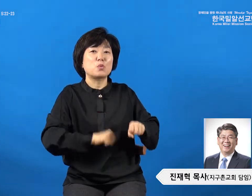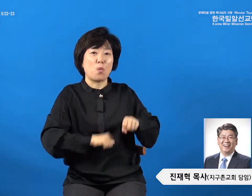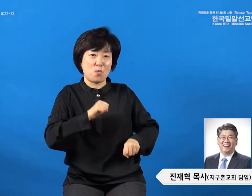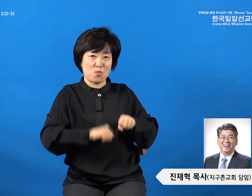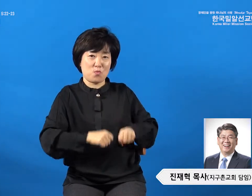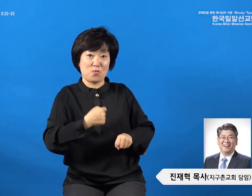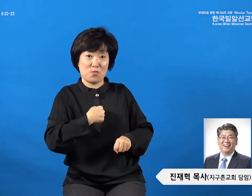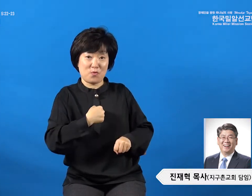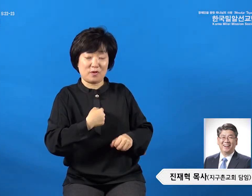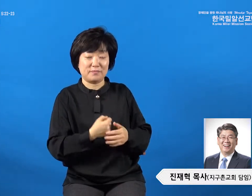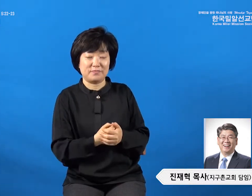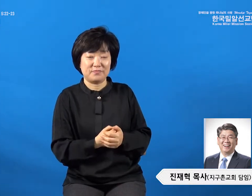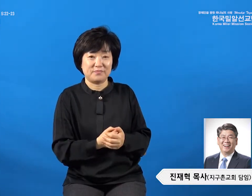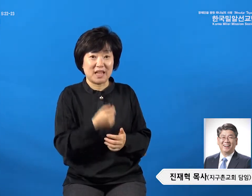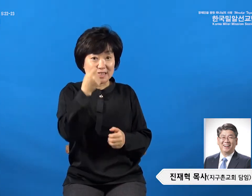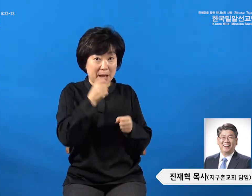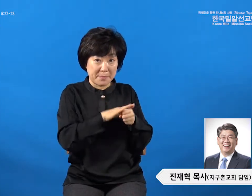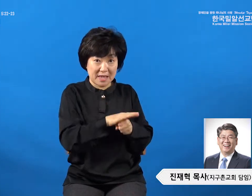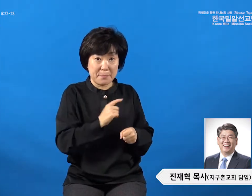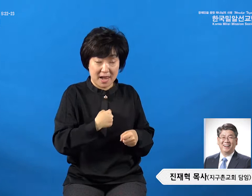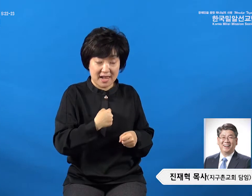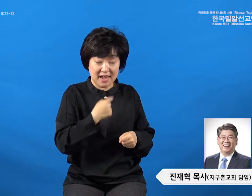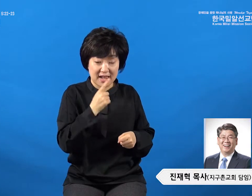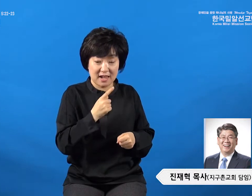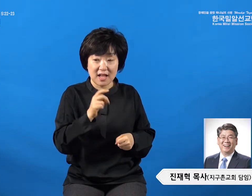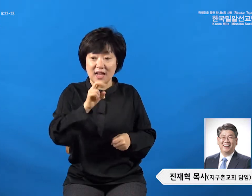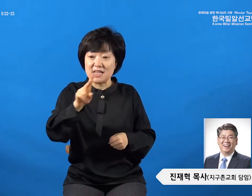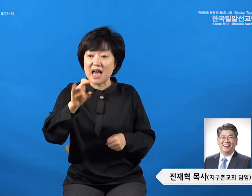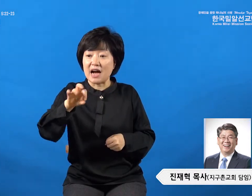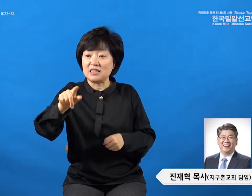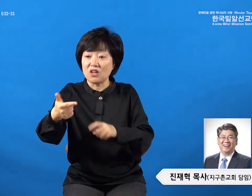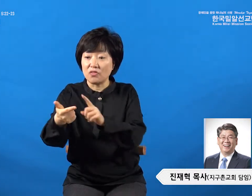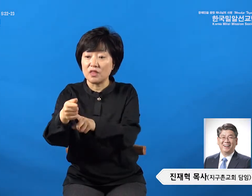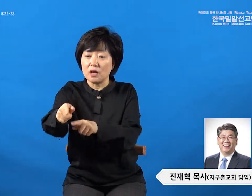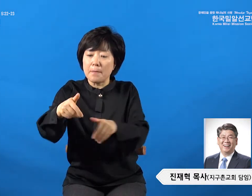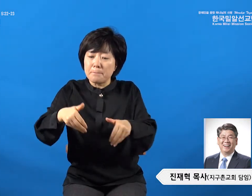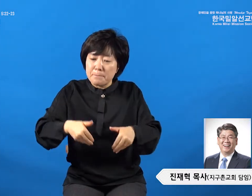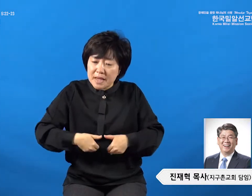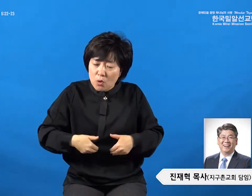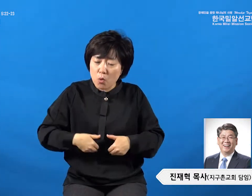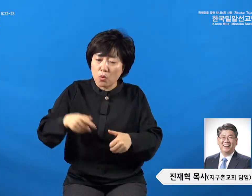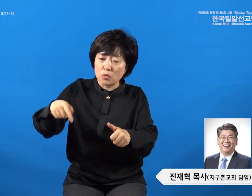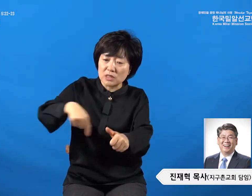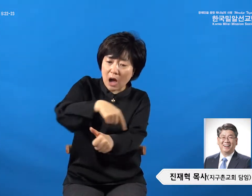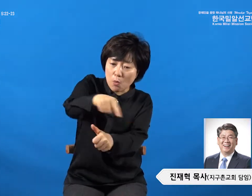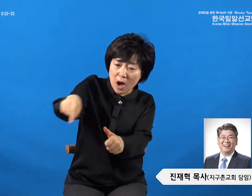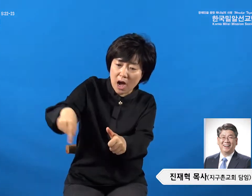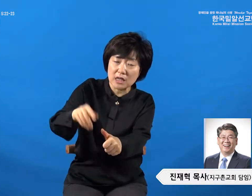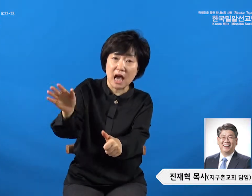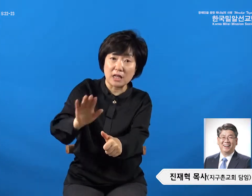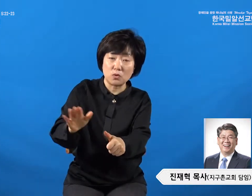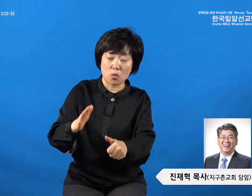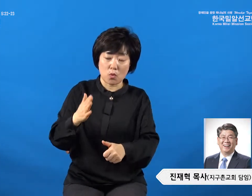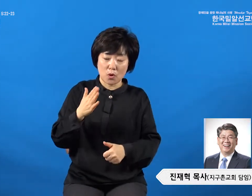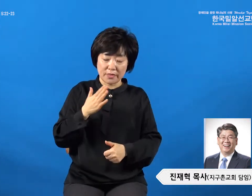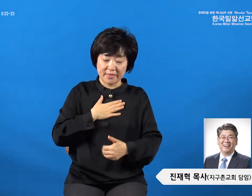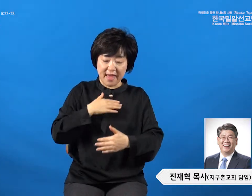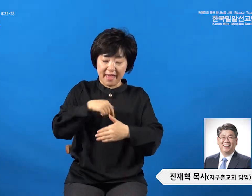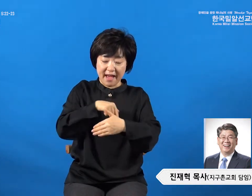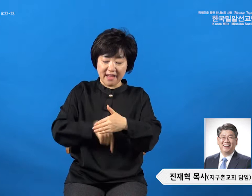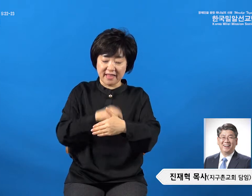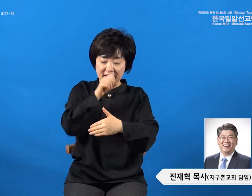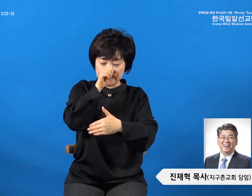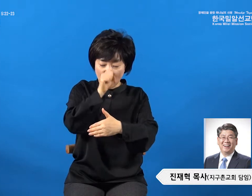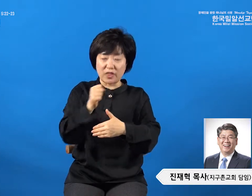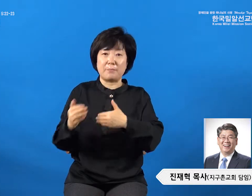행동을 이야기한다면, 오늘 양선은 그들의 필요와 그들의 상황이 아니라 내 안에